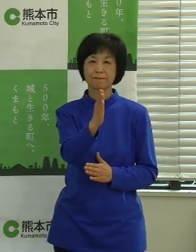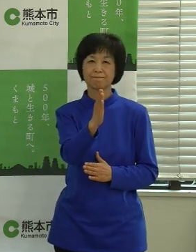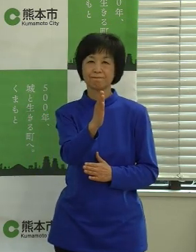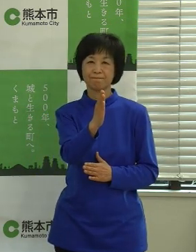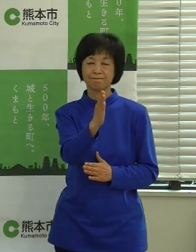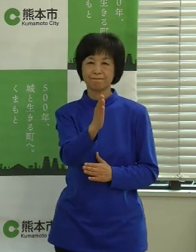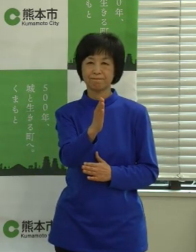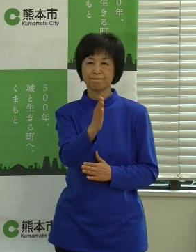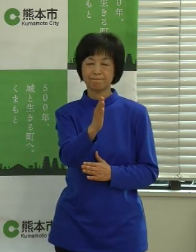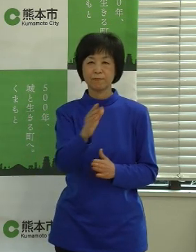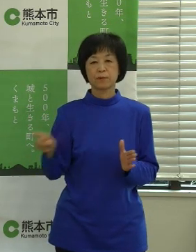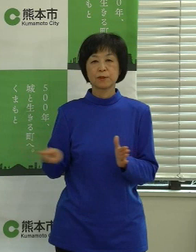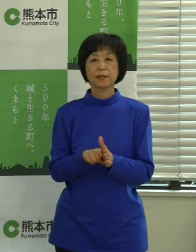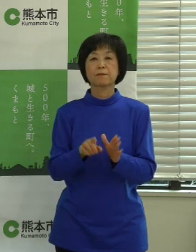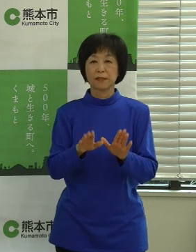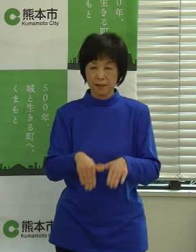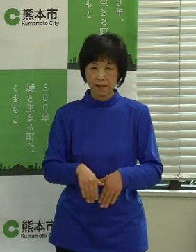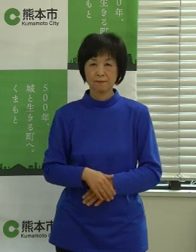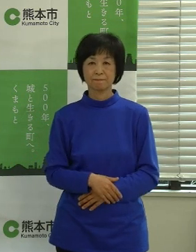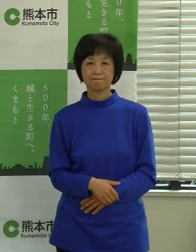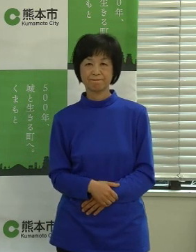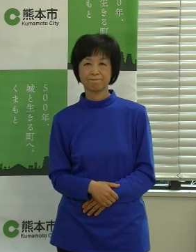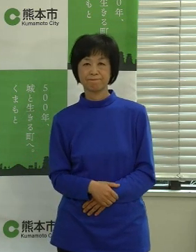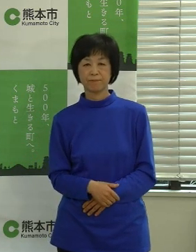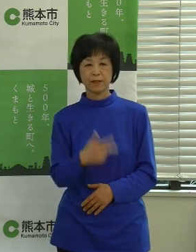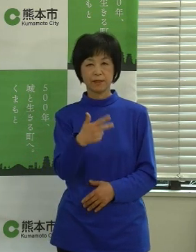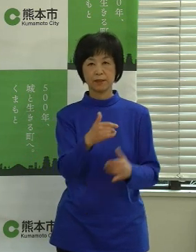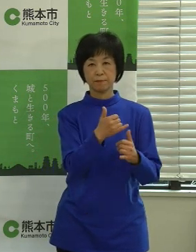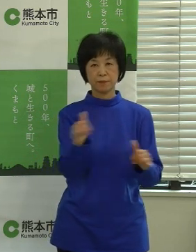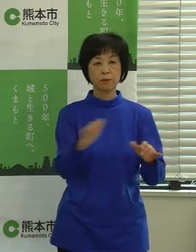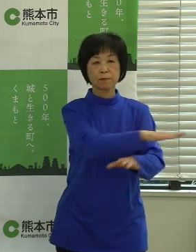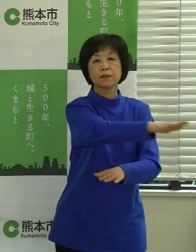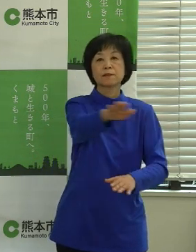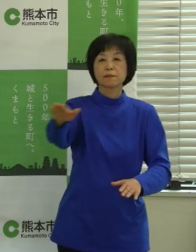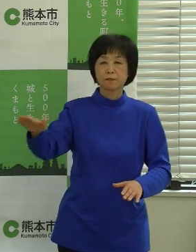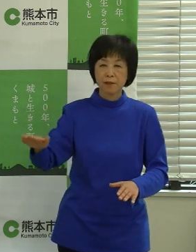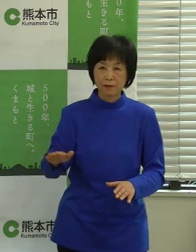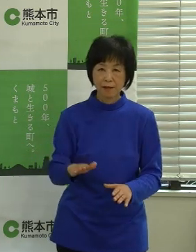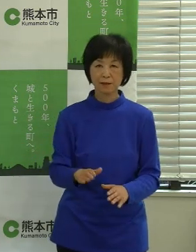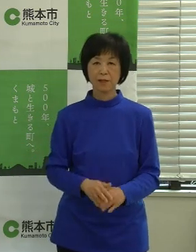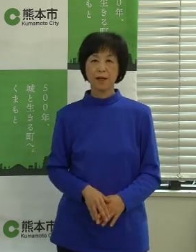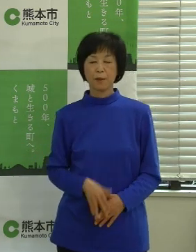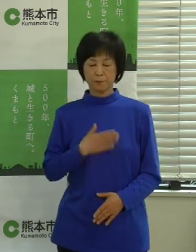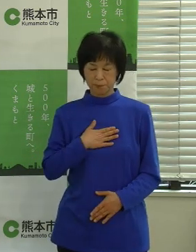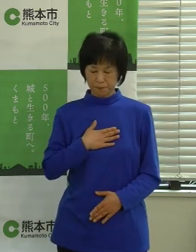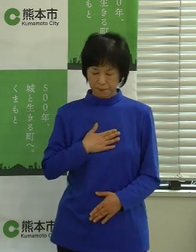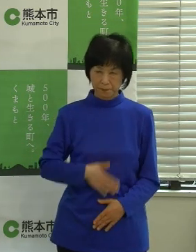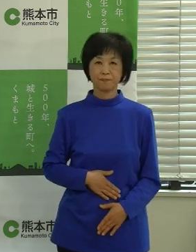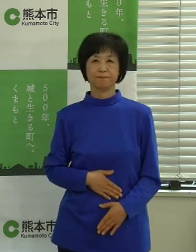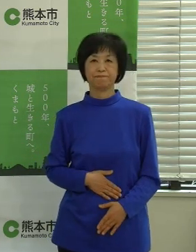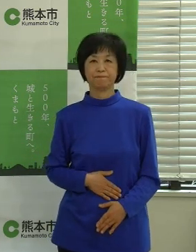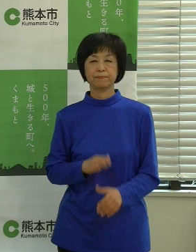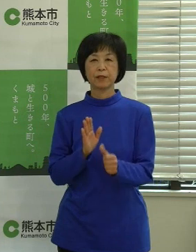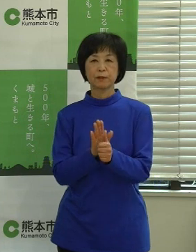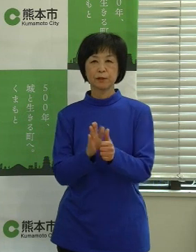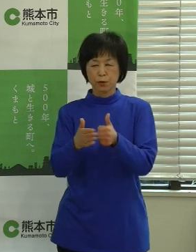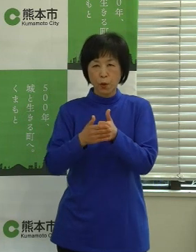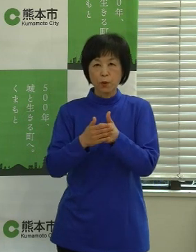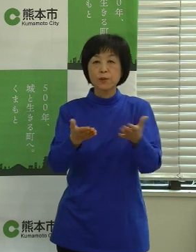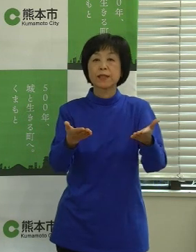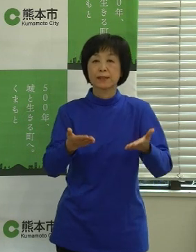してですね、多くの市民の皆様が、まあ、非常に協力的にですね、動いていただいたこと、そ